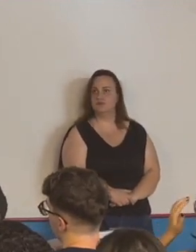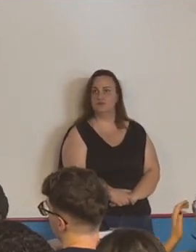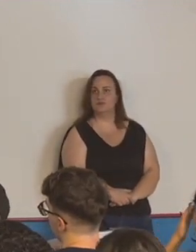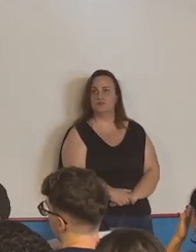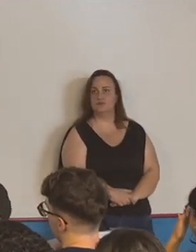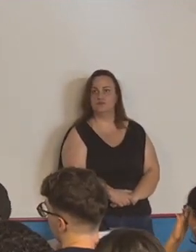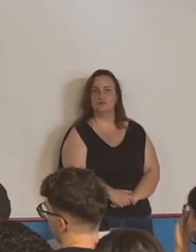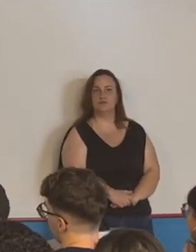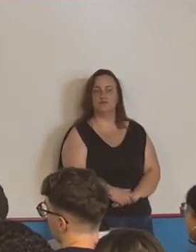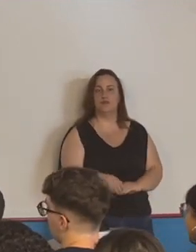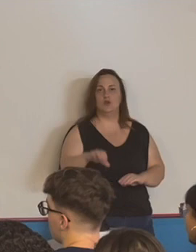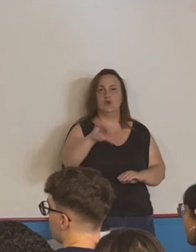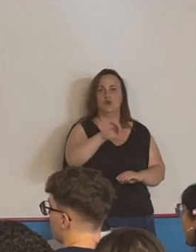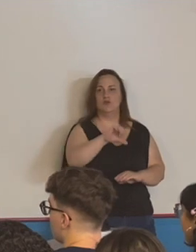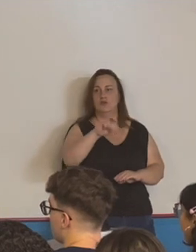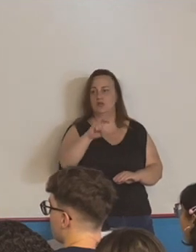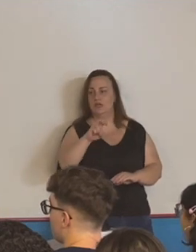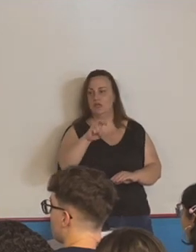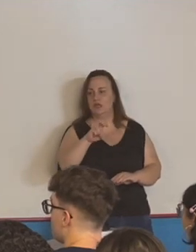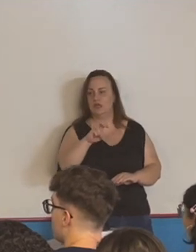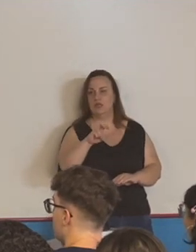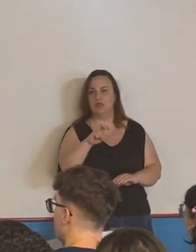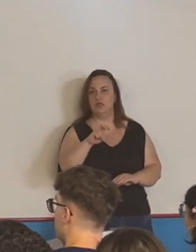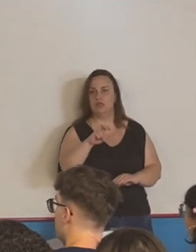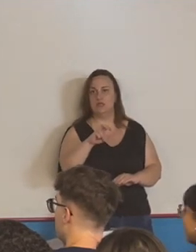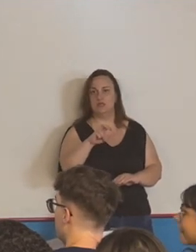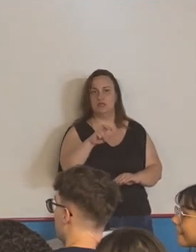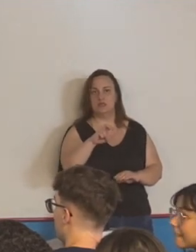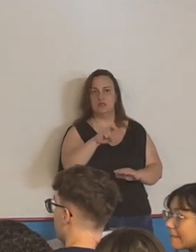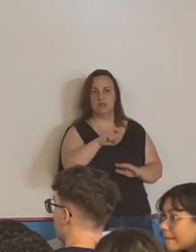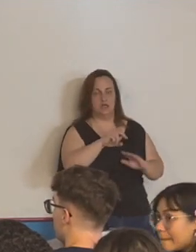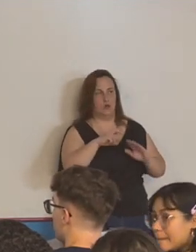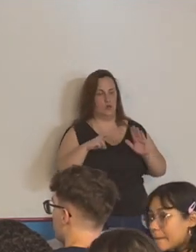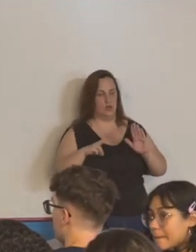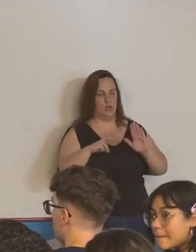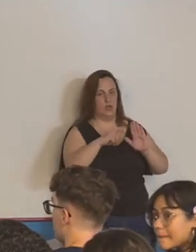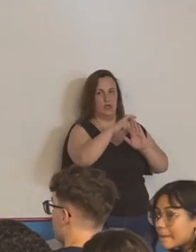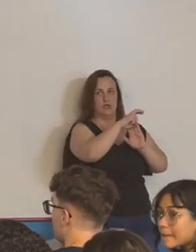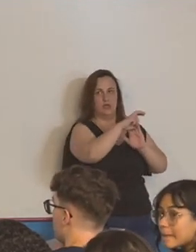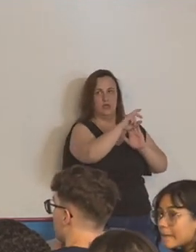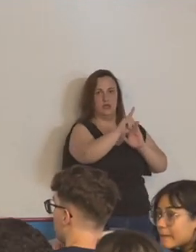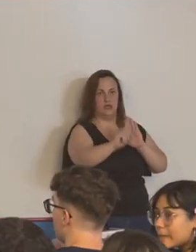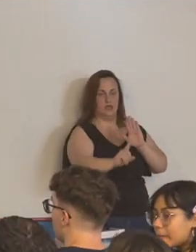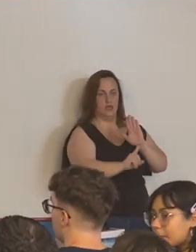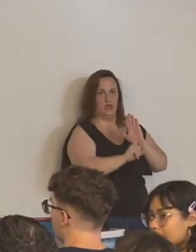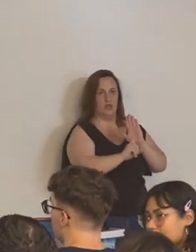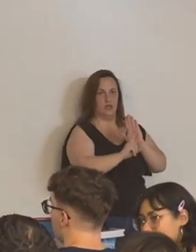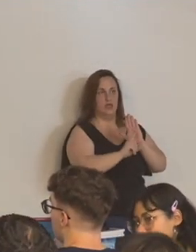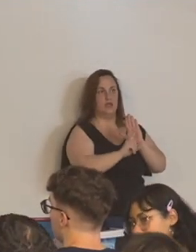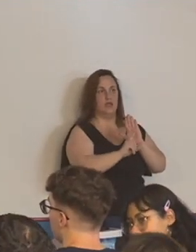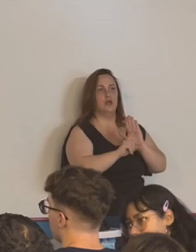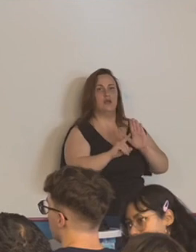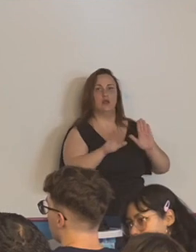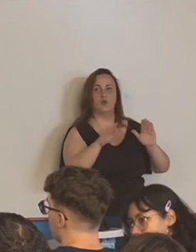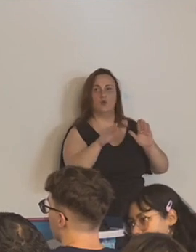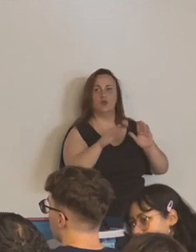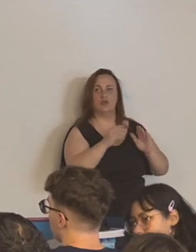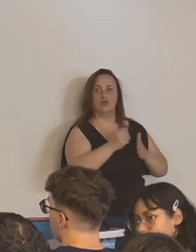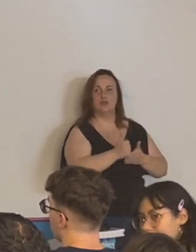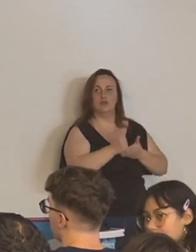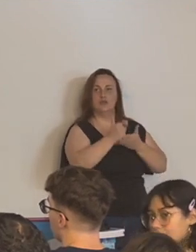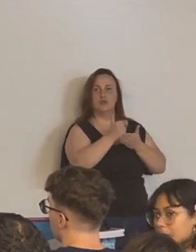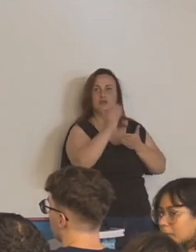Na 95, debaixo da escada, tem um anjinho segurando o Brasil. Tem